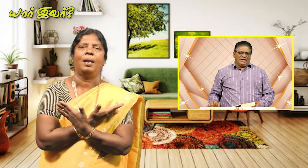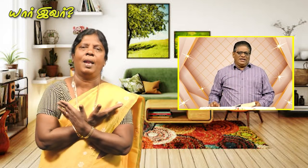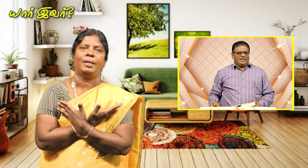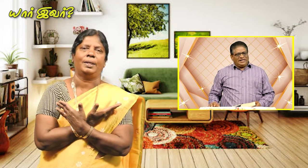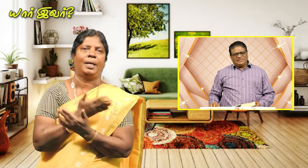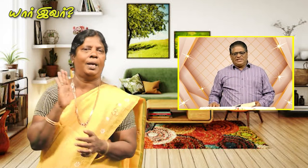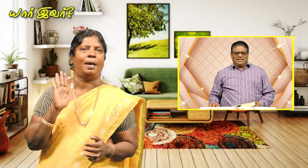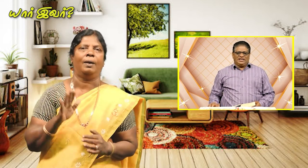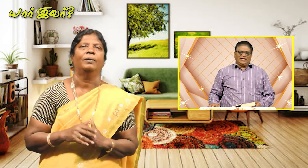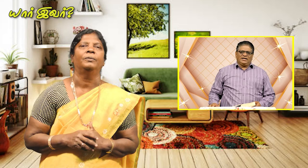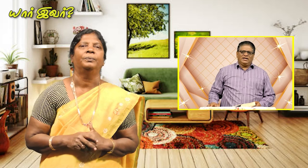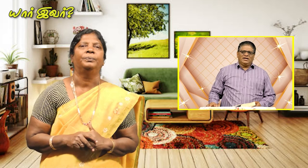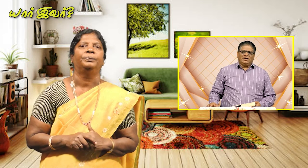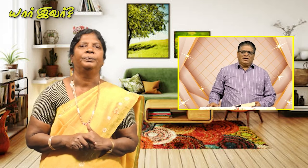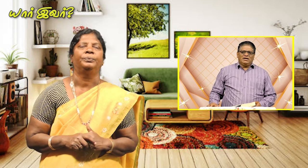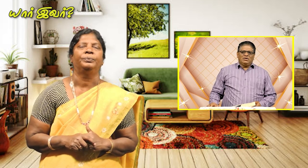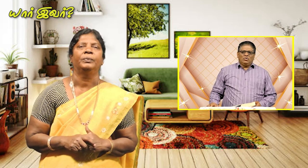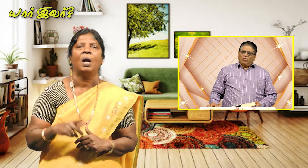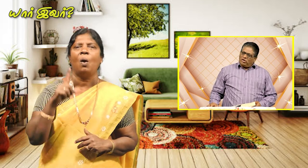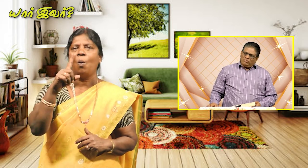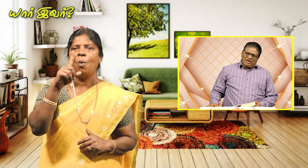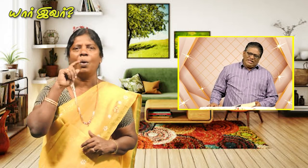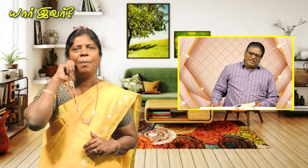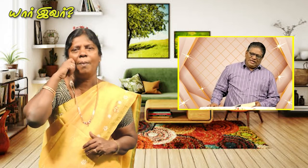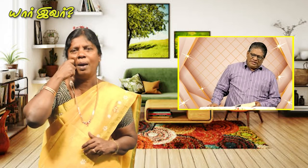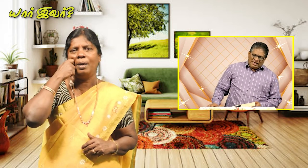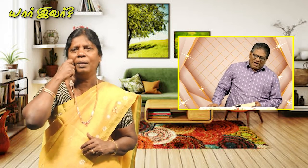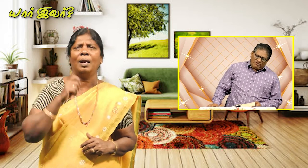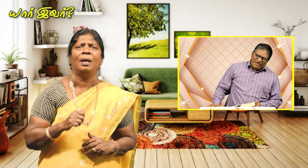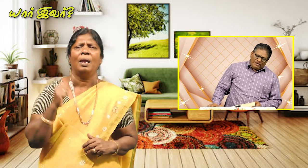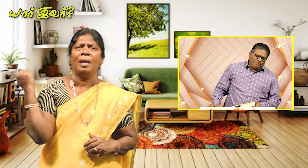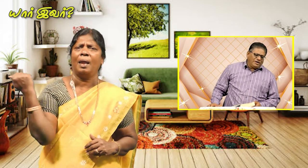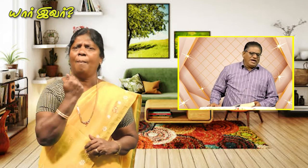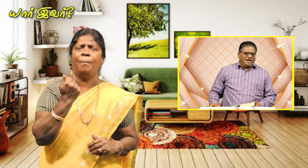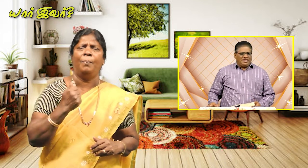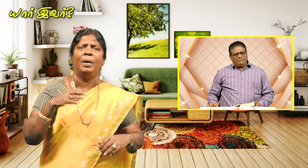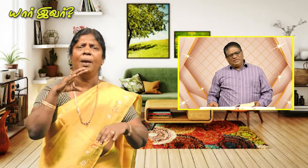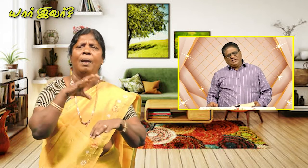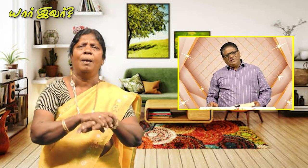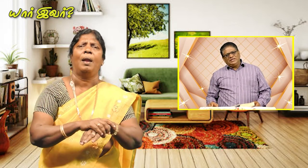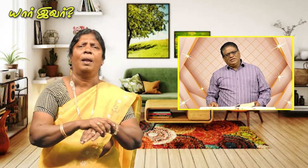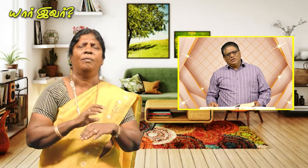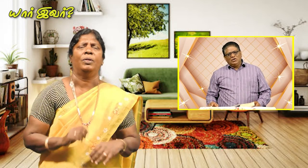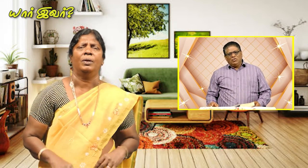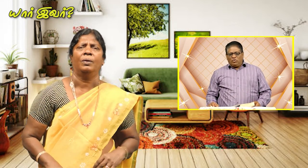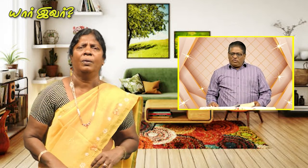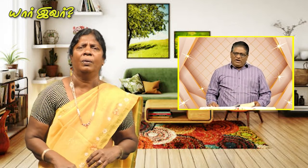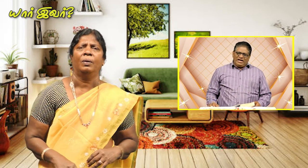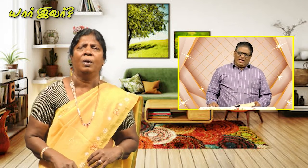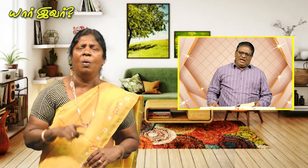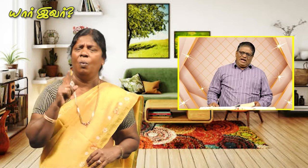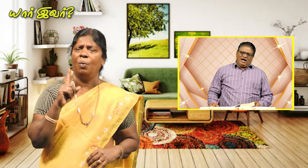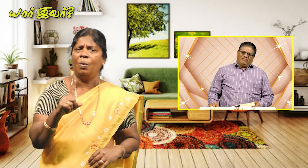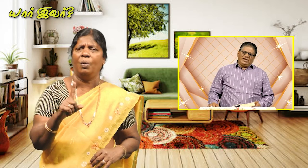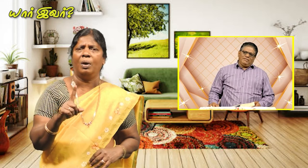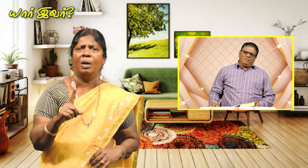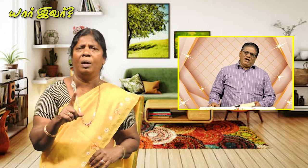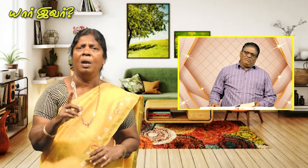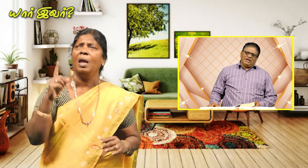அதிகமாக நேசிக்கிறார். ஒரு மனிதன் அவரை எப்படி அடைவது? ஒருவேளை